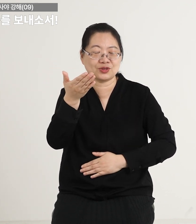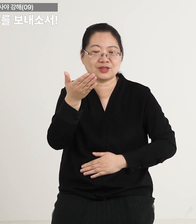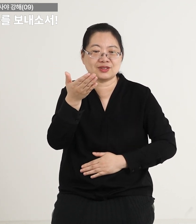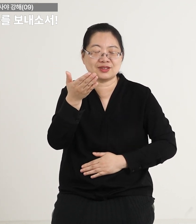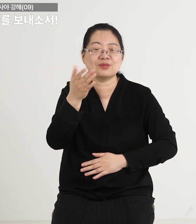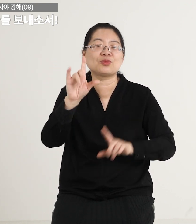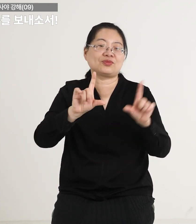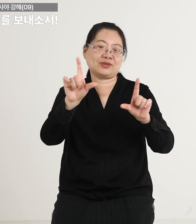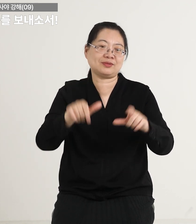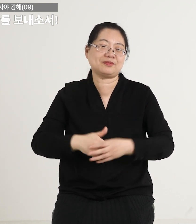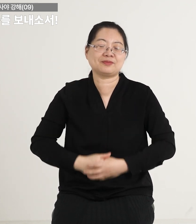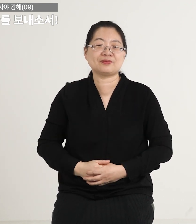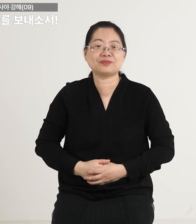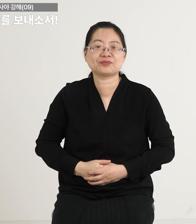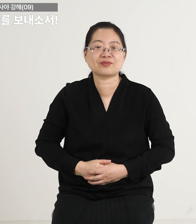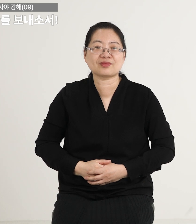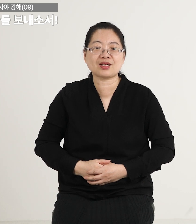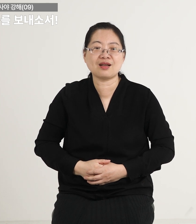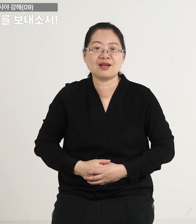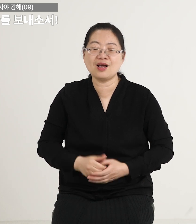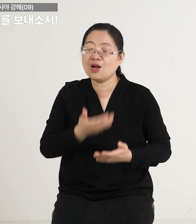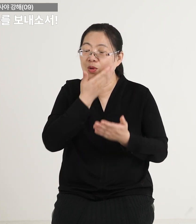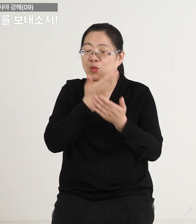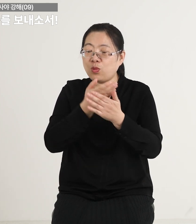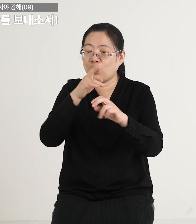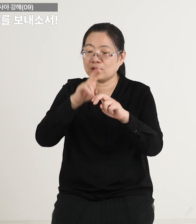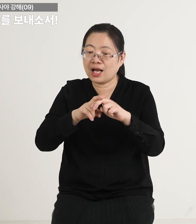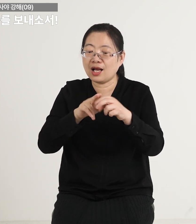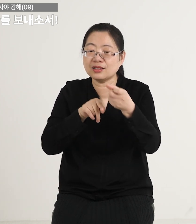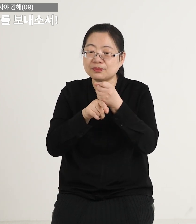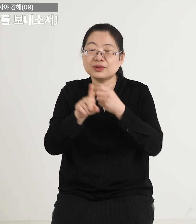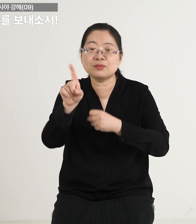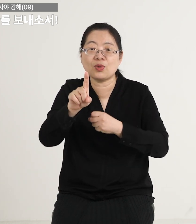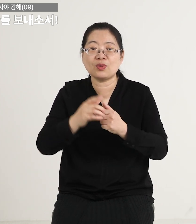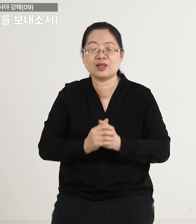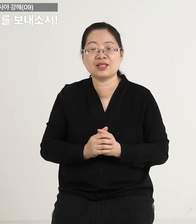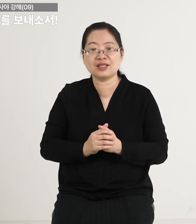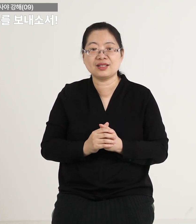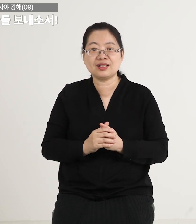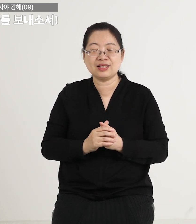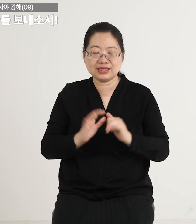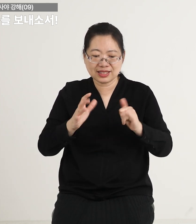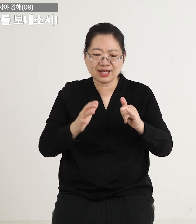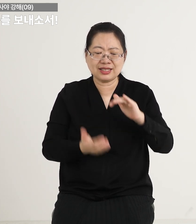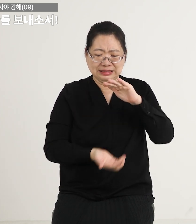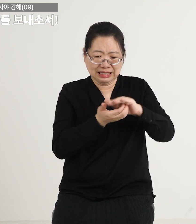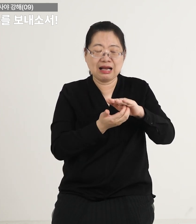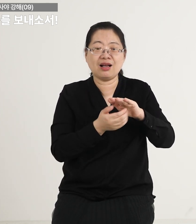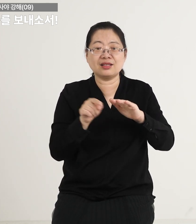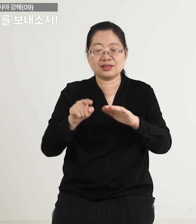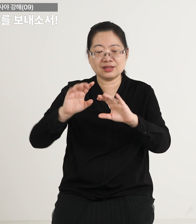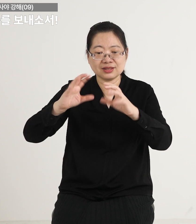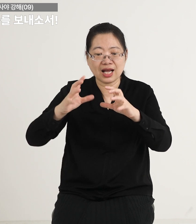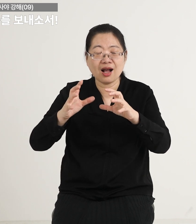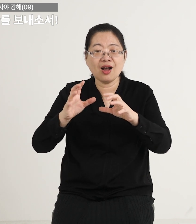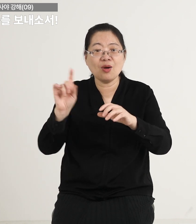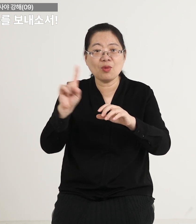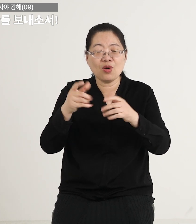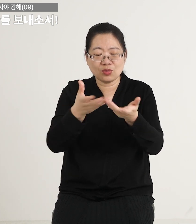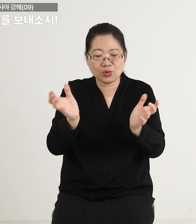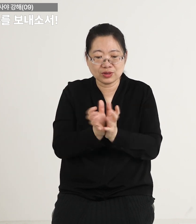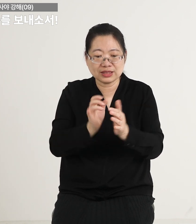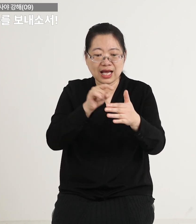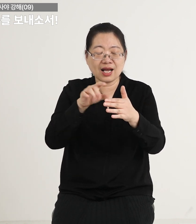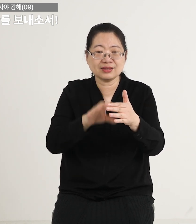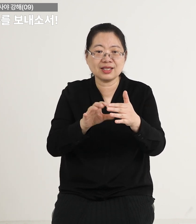보좌입니다. 보좌는 어떤 곳입니까? 이 세상의 정점이에요. 그 나라라는